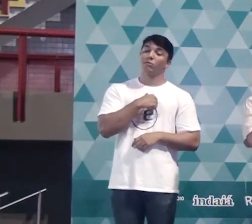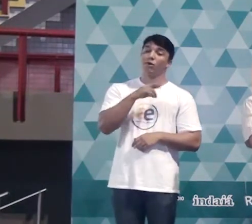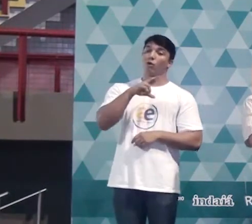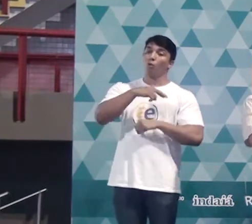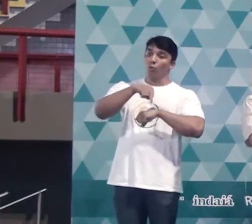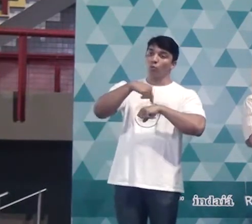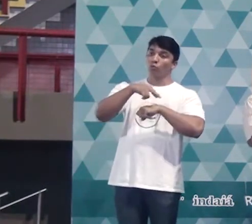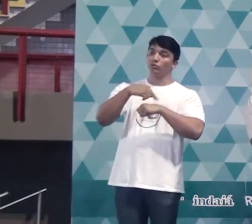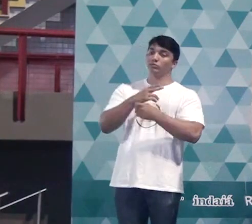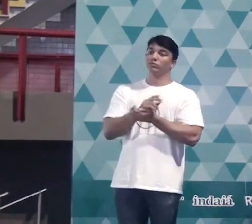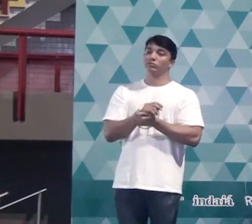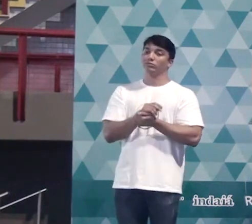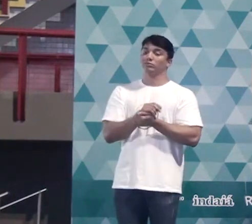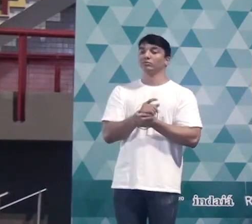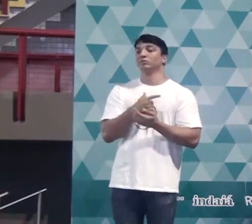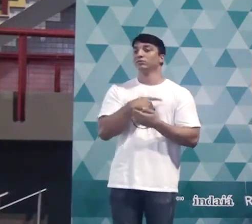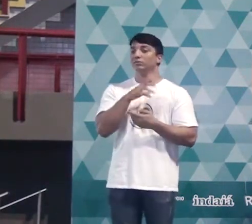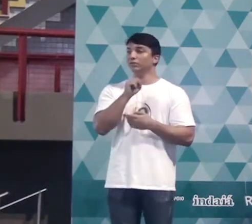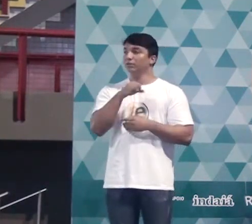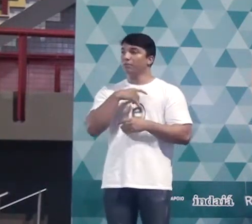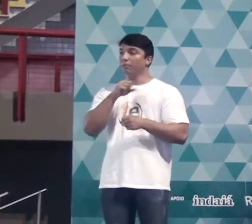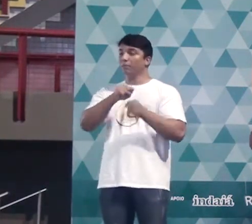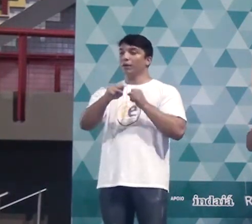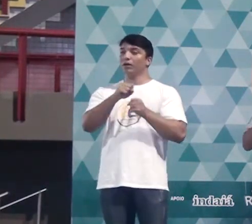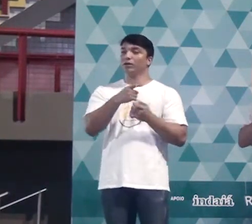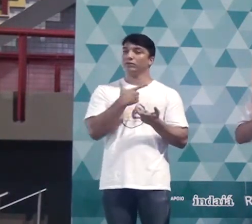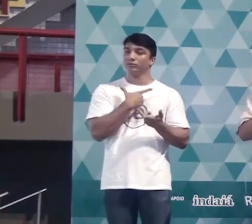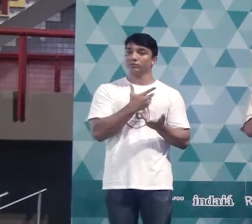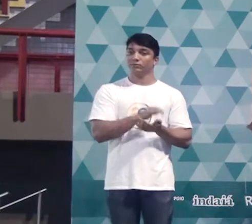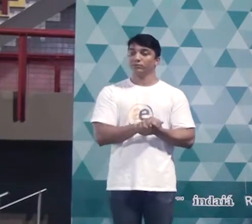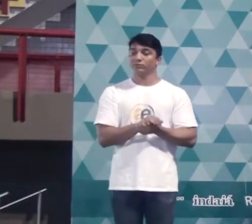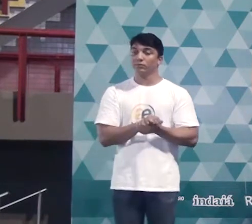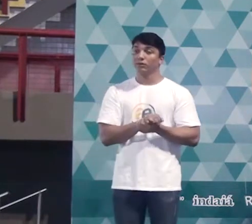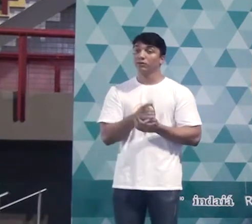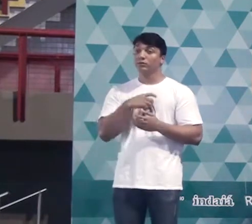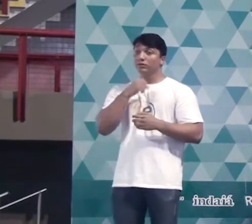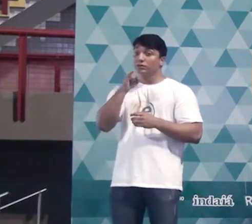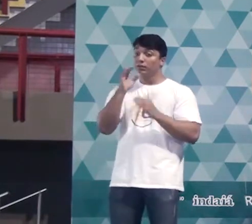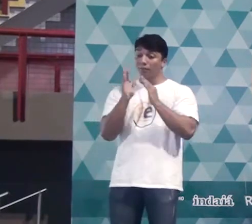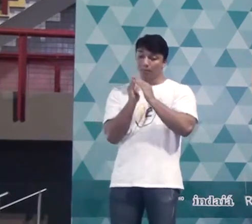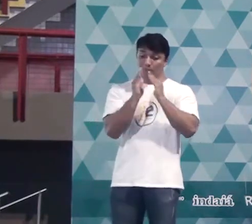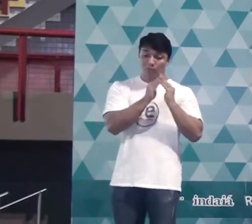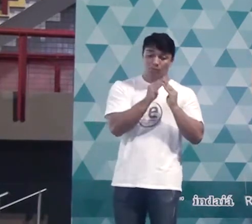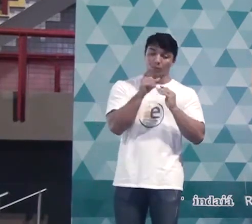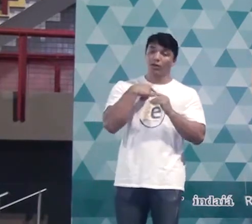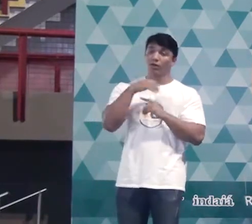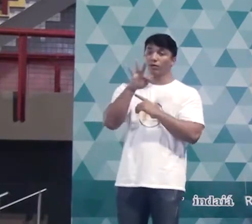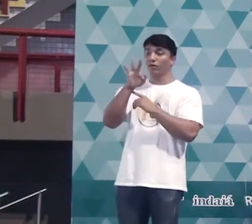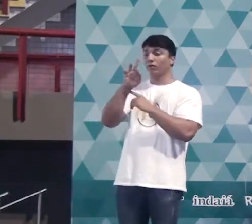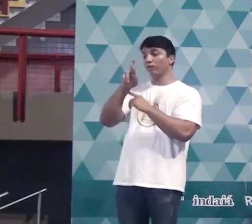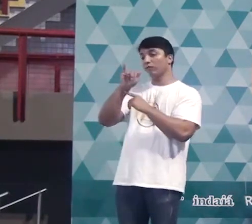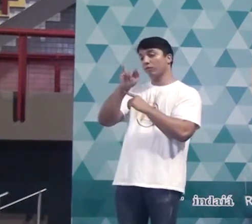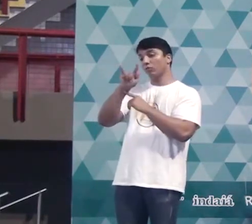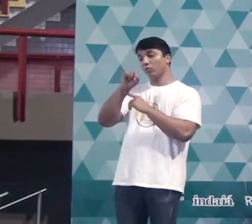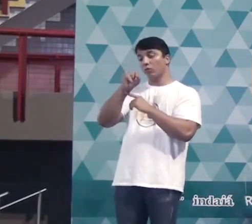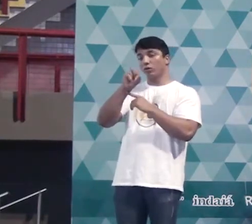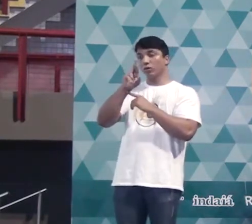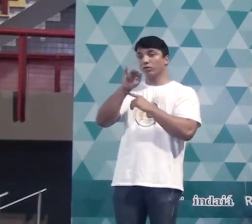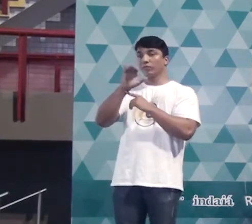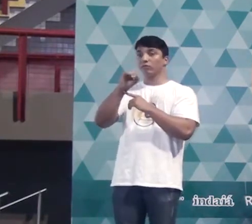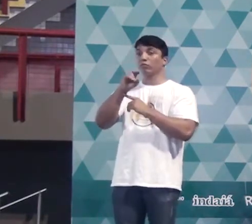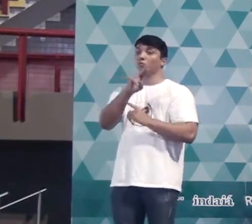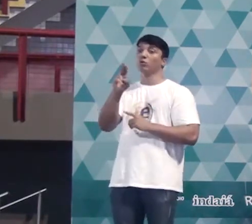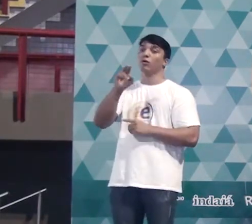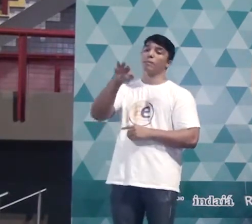Honda, filho. Matador é quem mata, você é uma vítima em potencial. Se você mora ao lado de um frigorífico, matam animais, é um